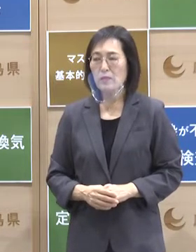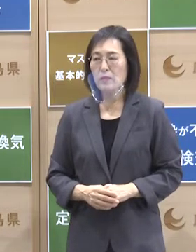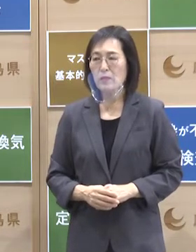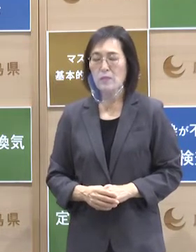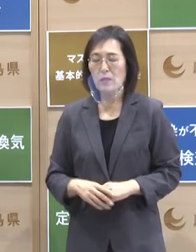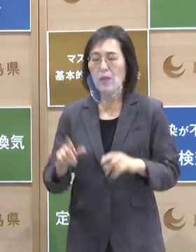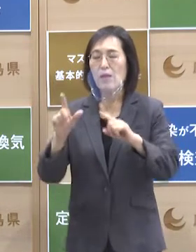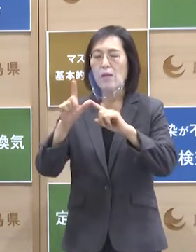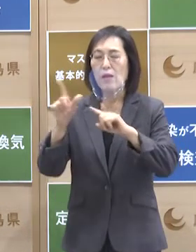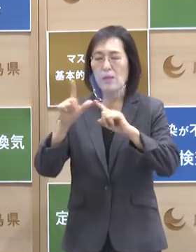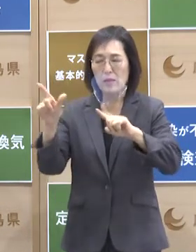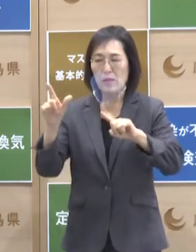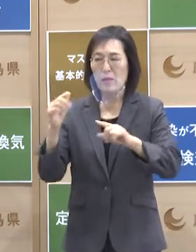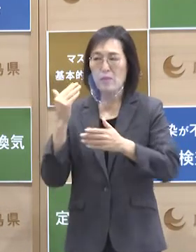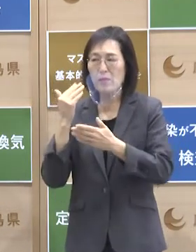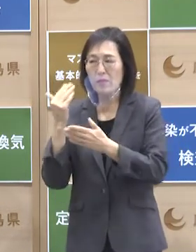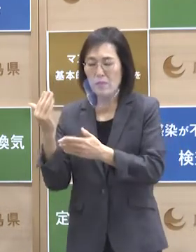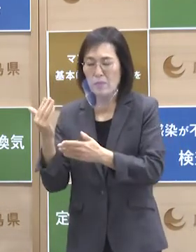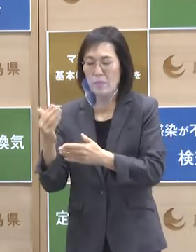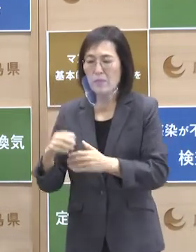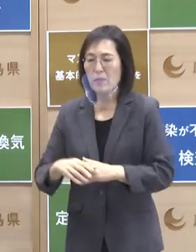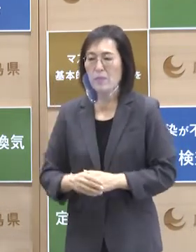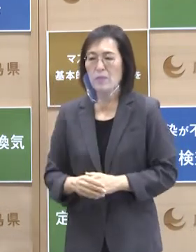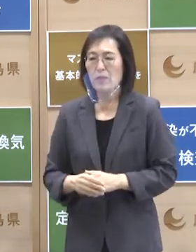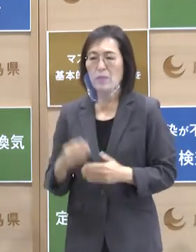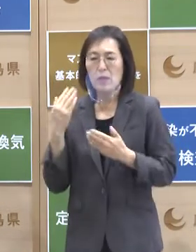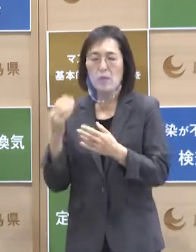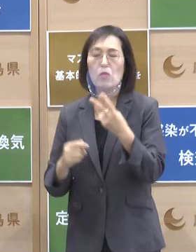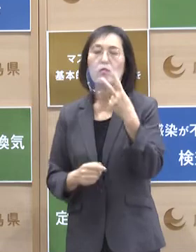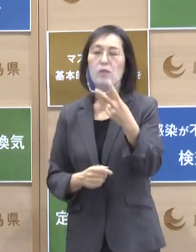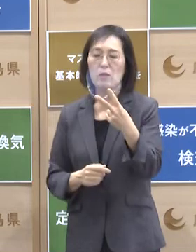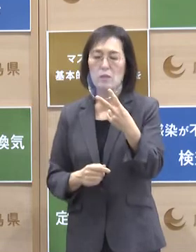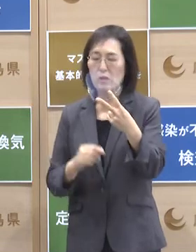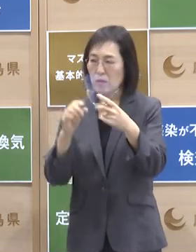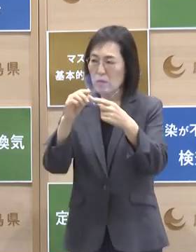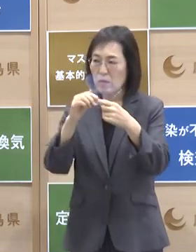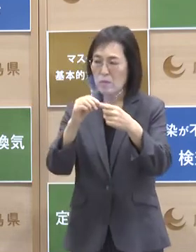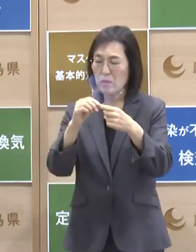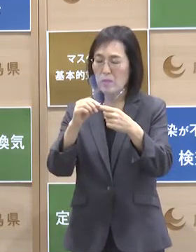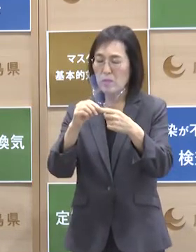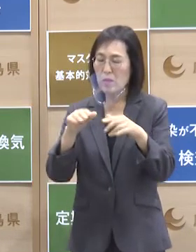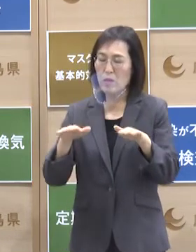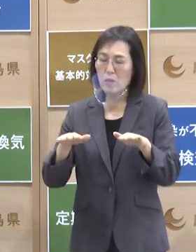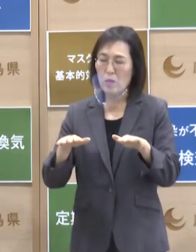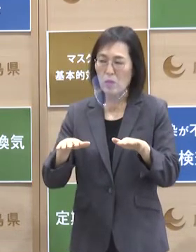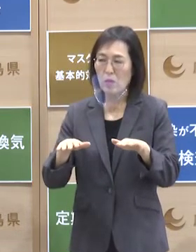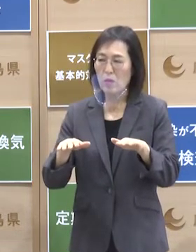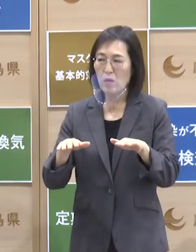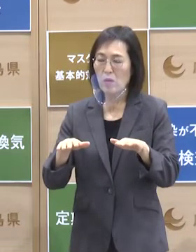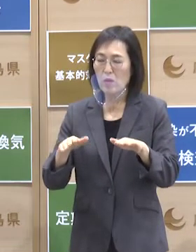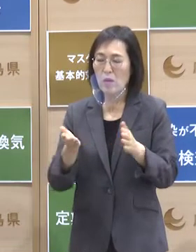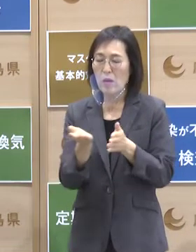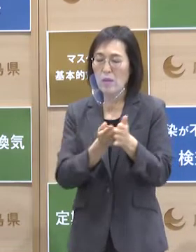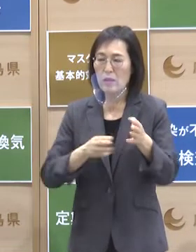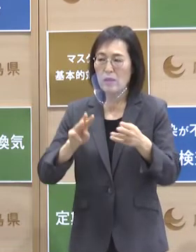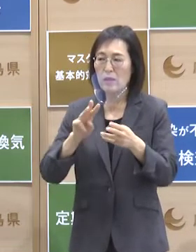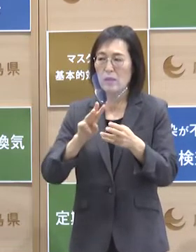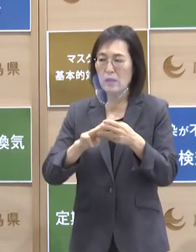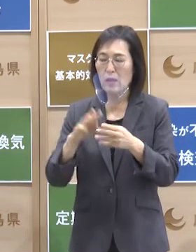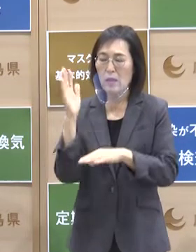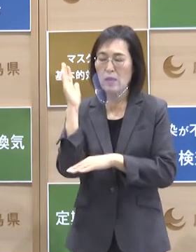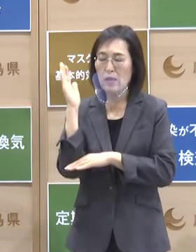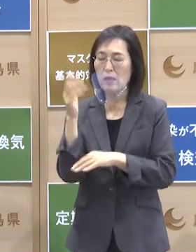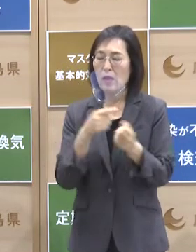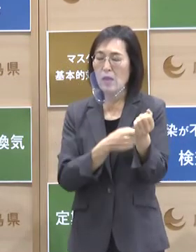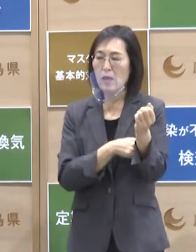すみません、 NHK の川田です。2問ご質問させてください。1点目は今日でですね、岸田政権、地元広